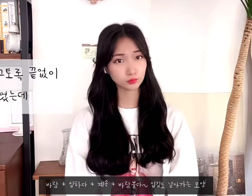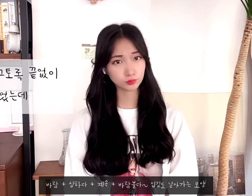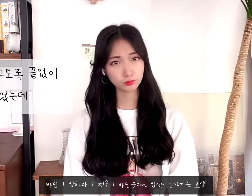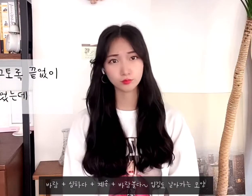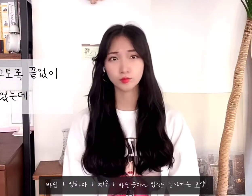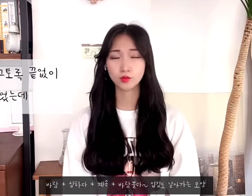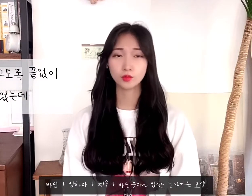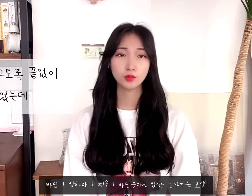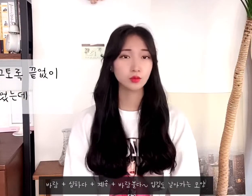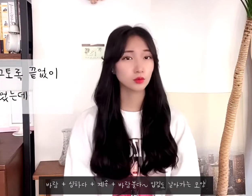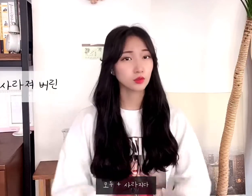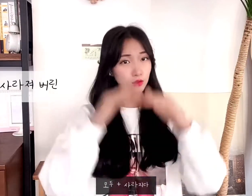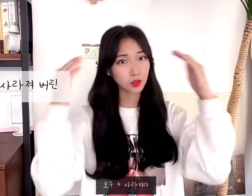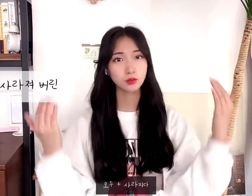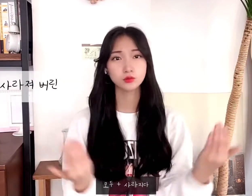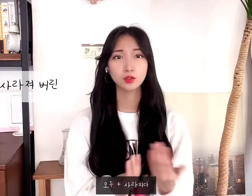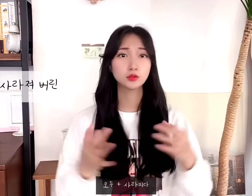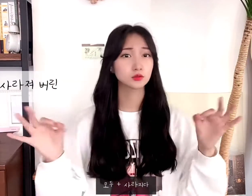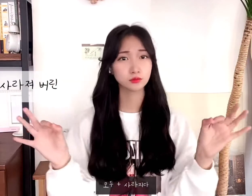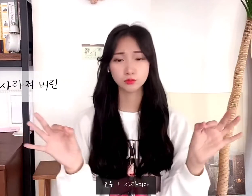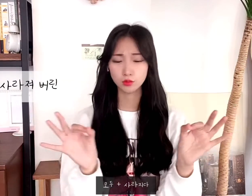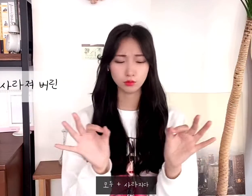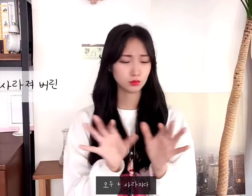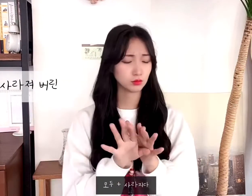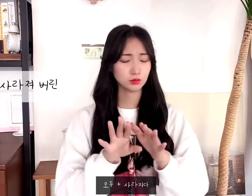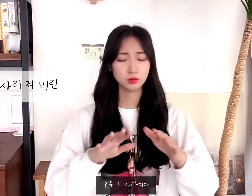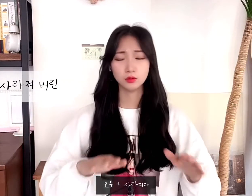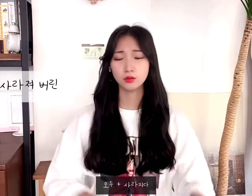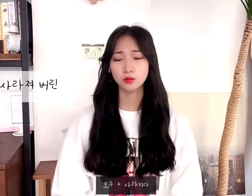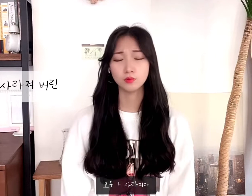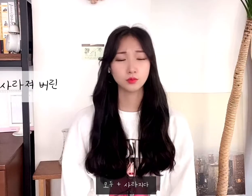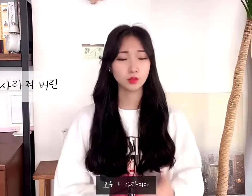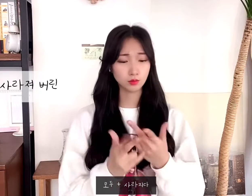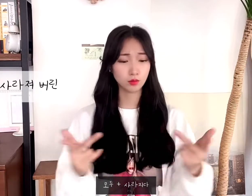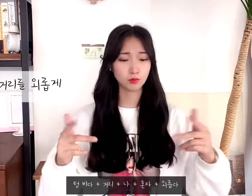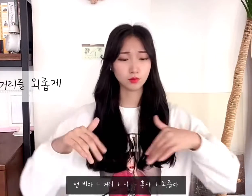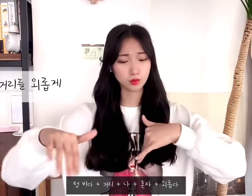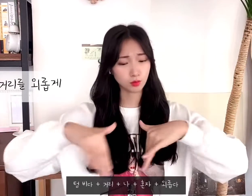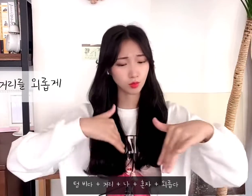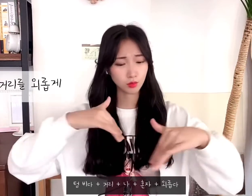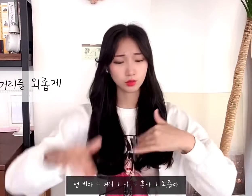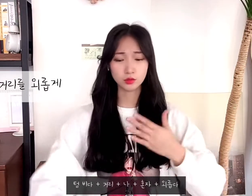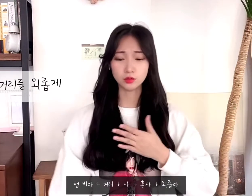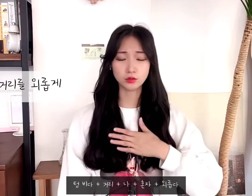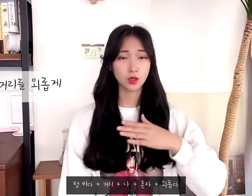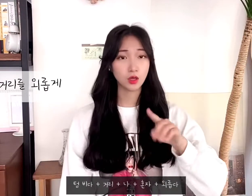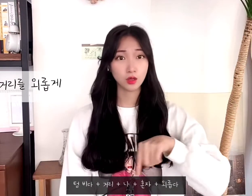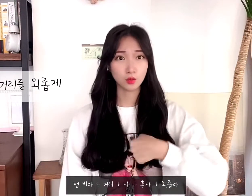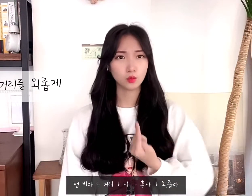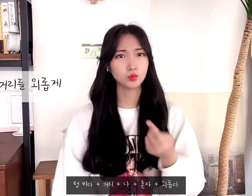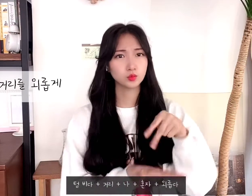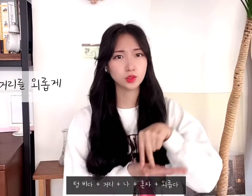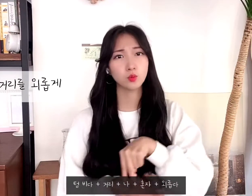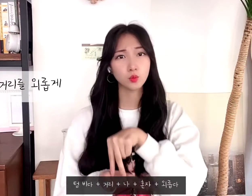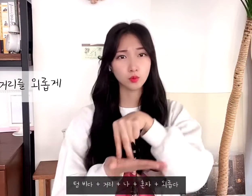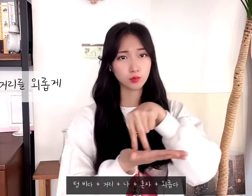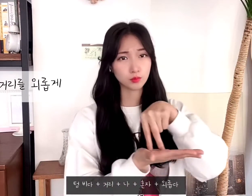모든 게 사라져 버린 텅 빈 이 거리를 외롭게